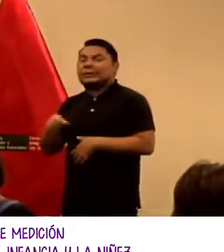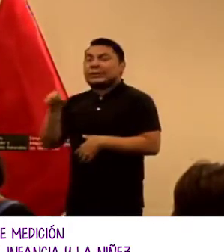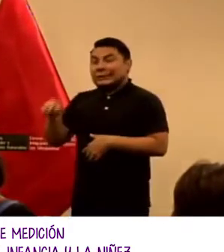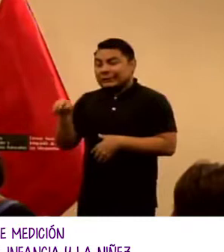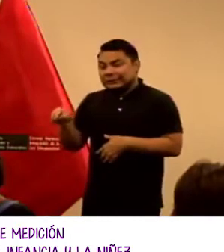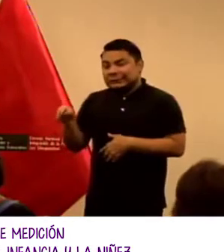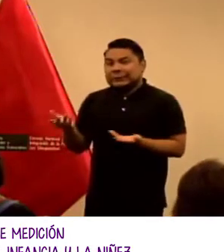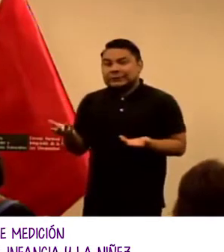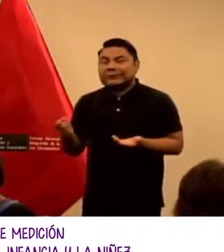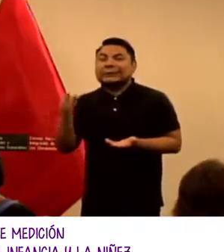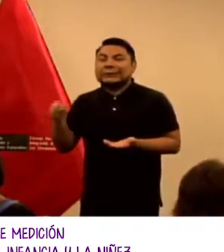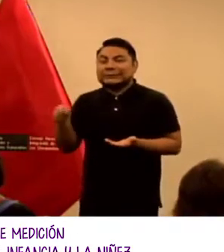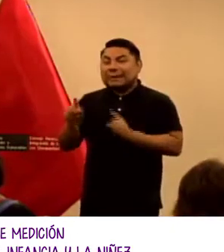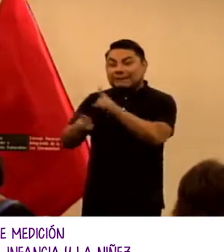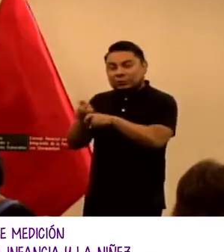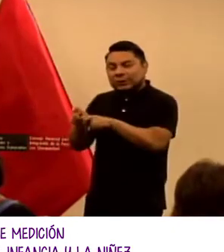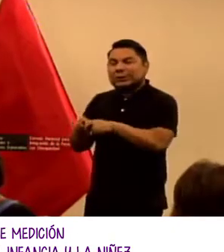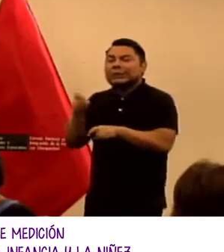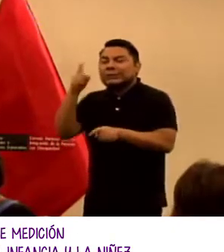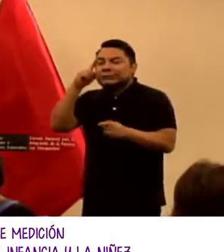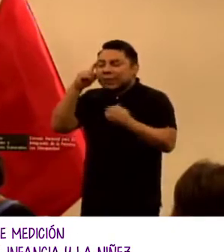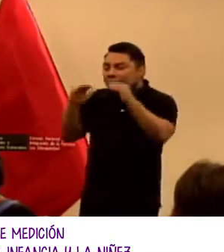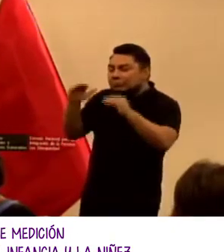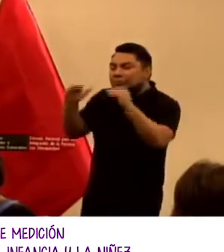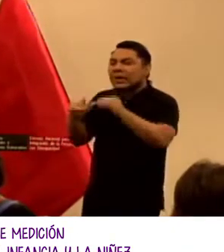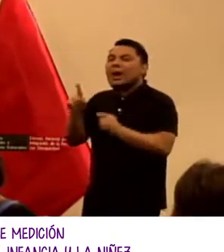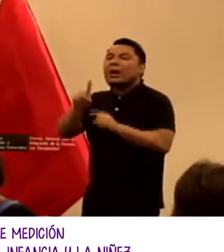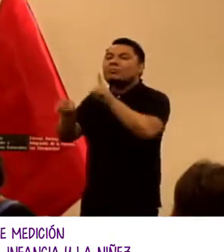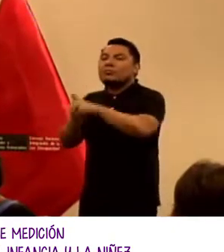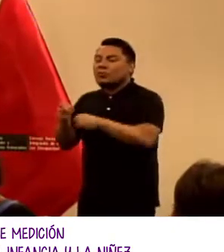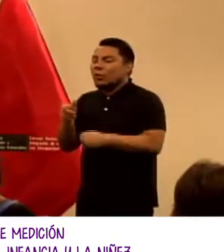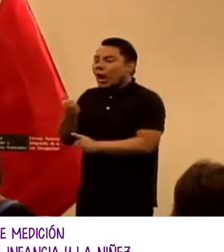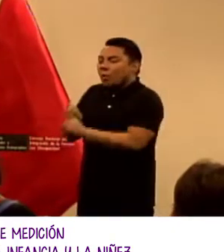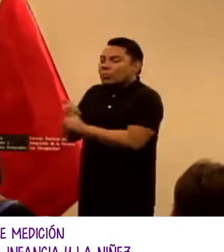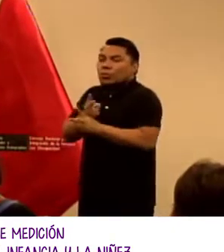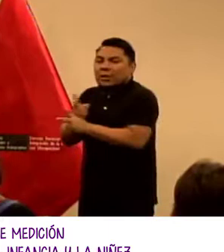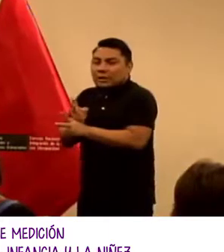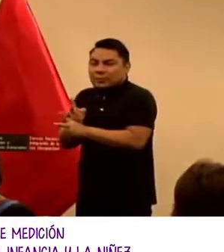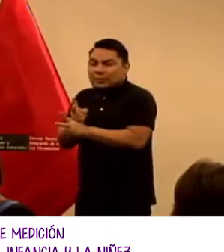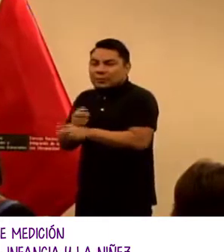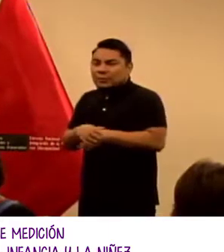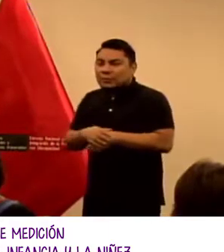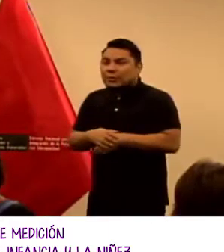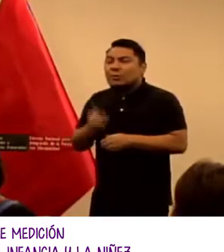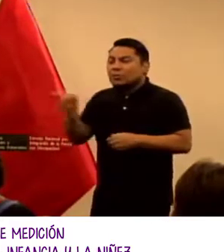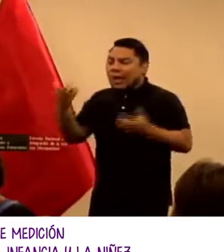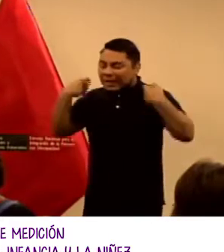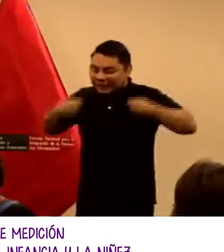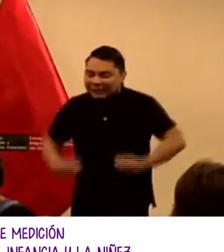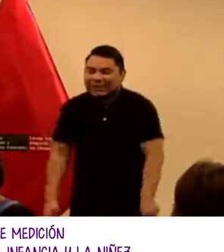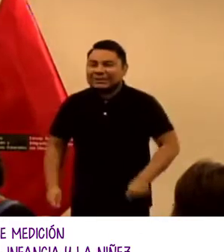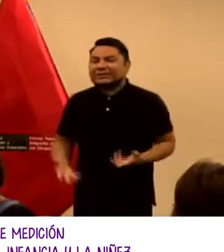este ámbito se mide a través de la pregunta de autocuidado, ¿no? Ya que el vestirse,